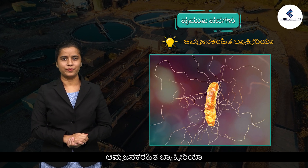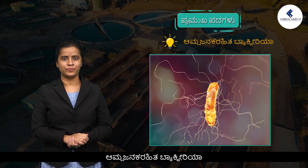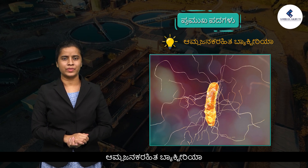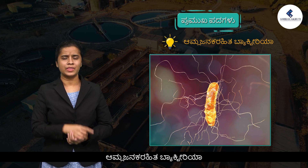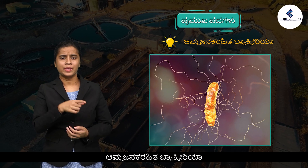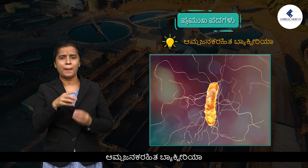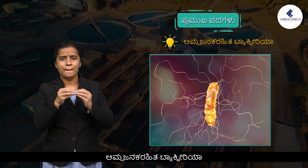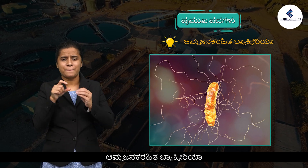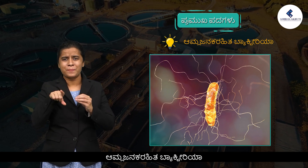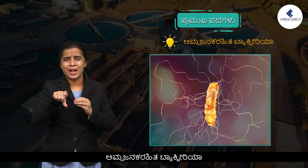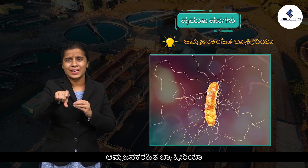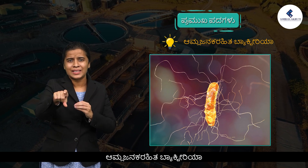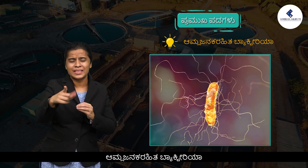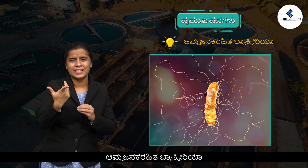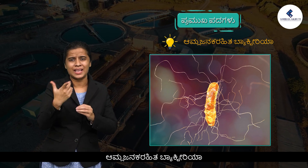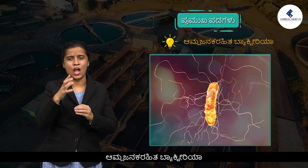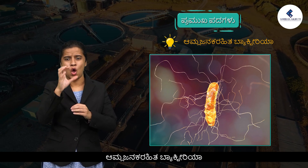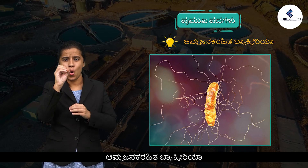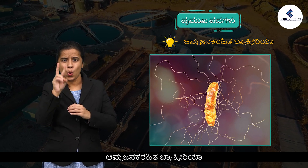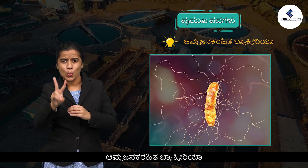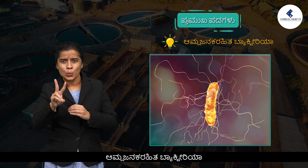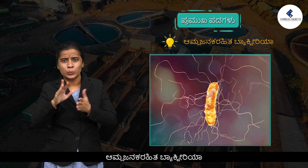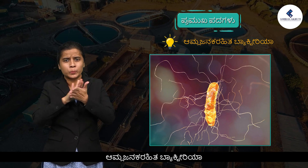ಆಮ್ಲಜನಕರಹಿತ ಬ್ಯಾಕ್ಟೀರಿಯಾ,